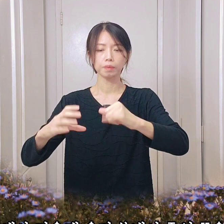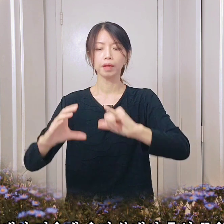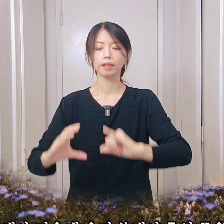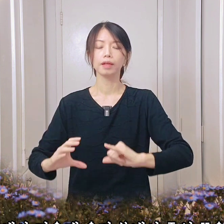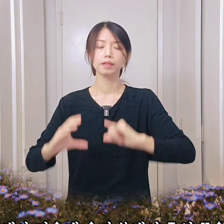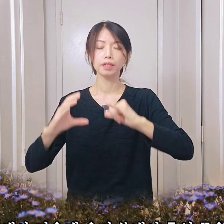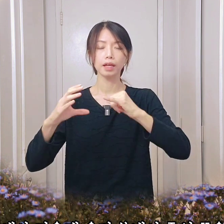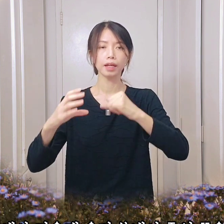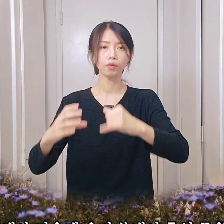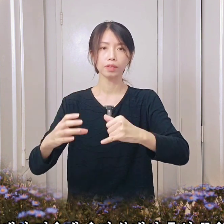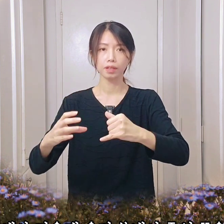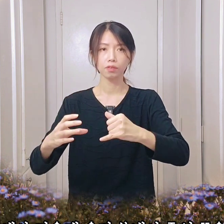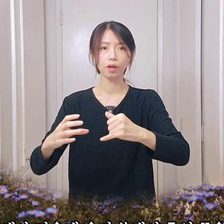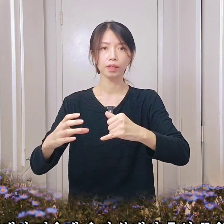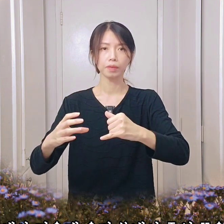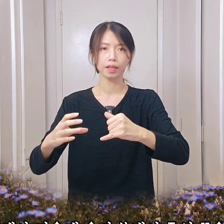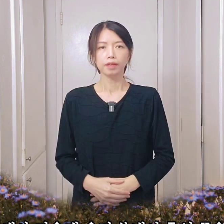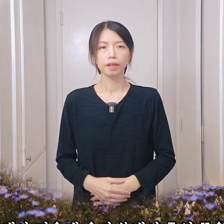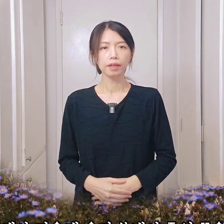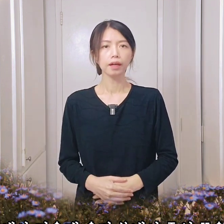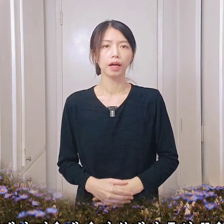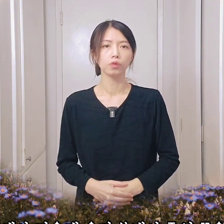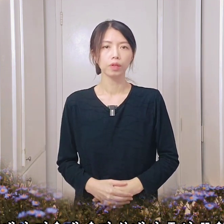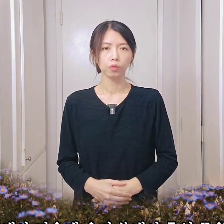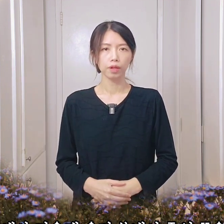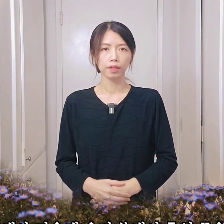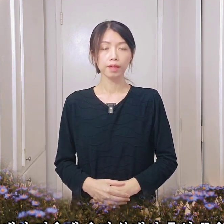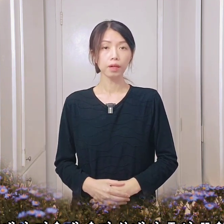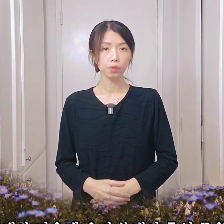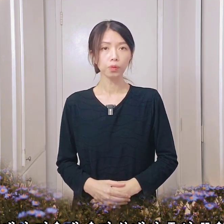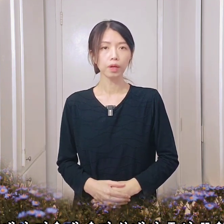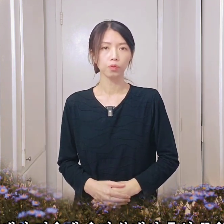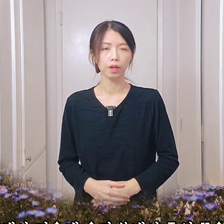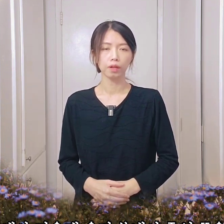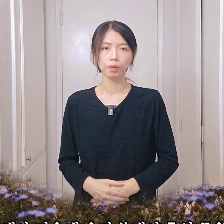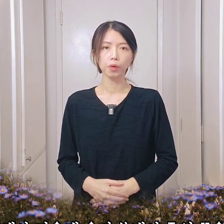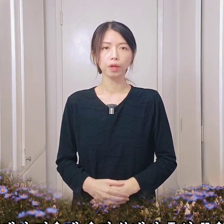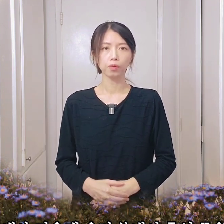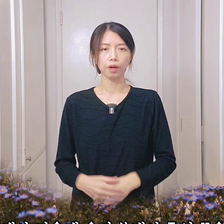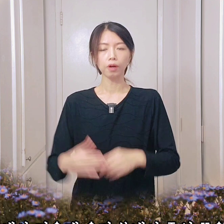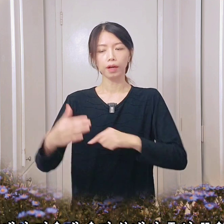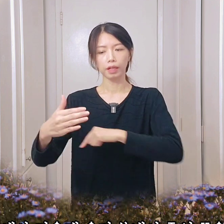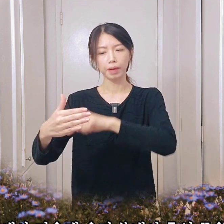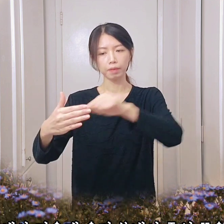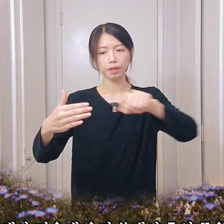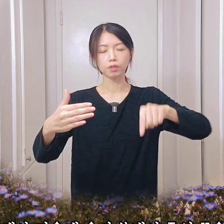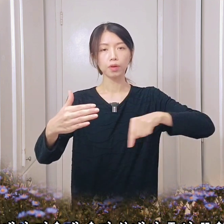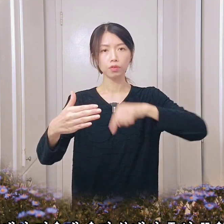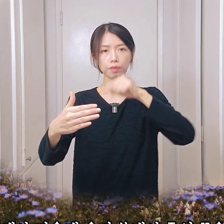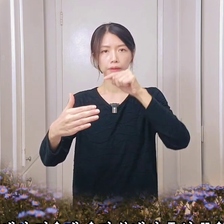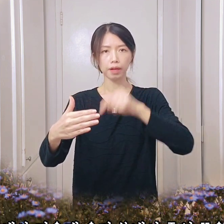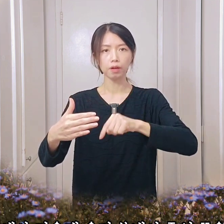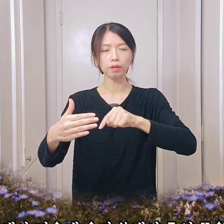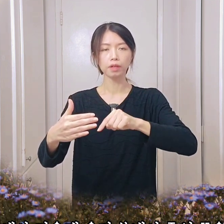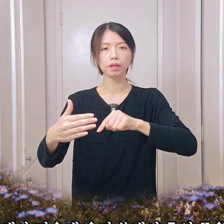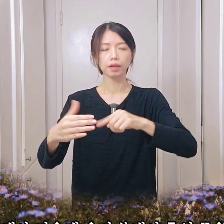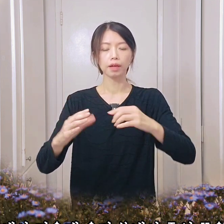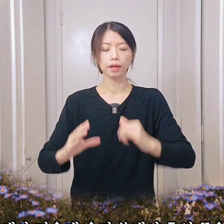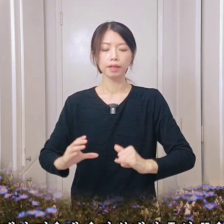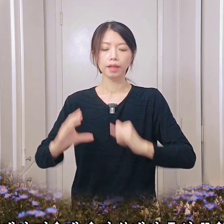표현해 주시면 세상이라고 한 뜻의 수어가 됩니다. 세상 가운데 우리를, 세상 속에 우리를 이렇게 표현했고요. 아까 말씀드린 수어 해주시면